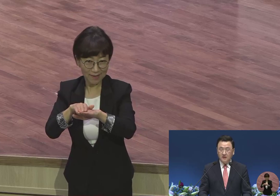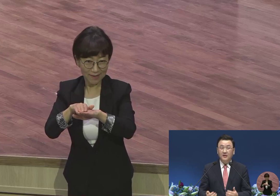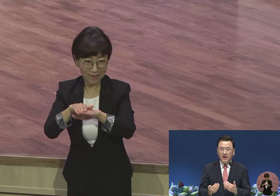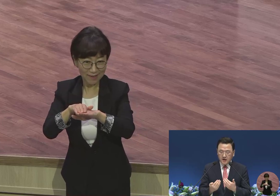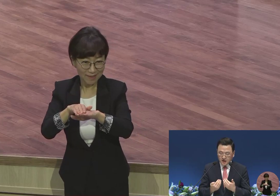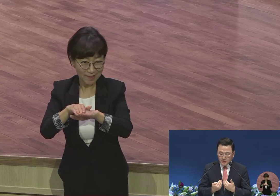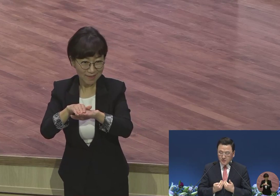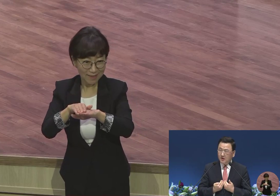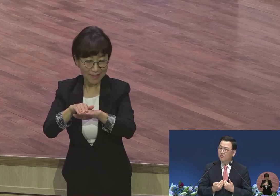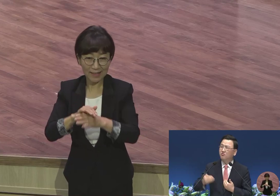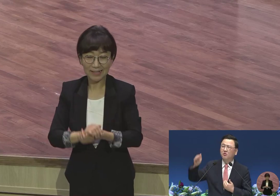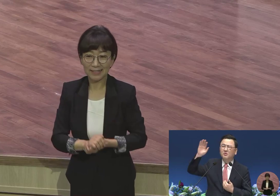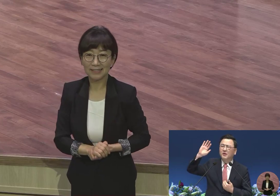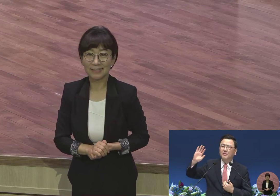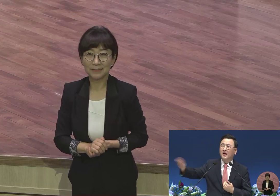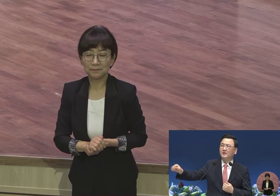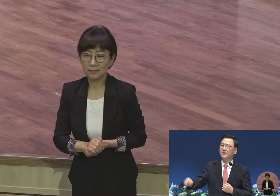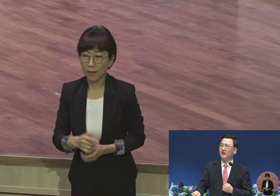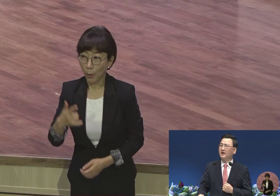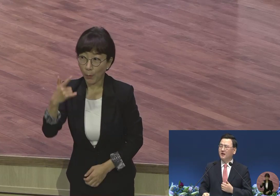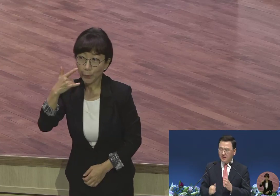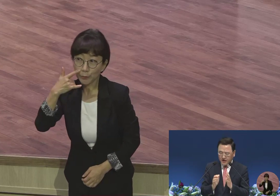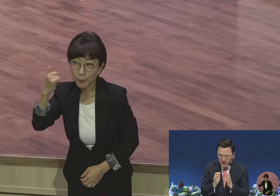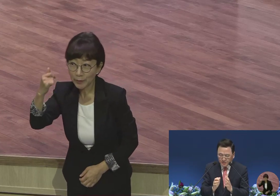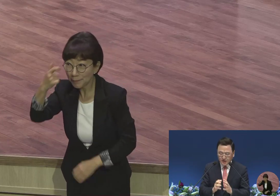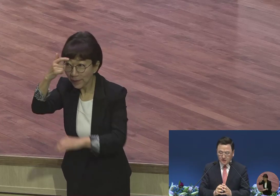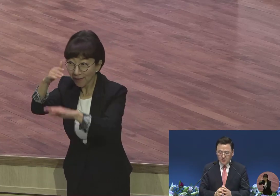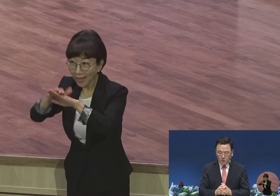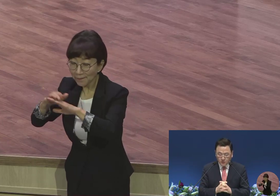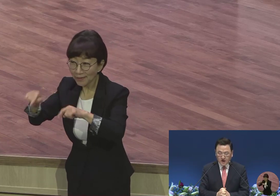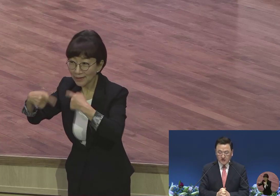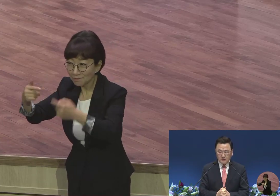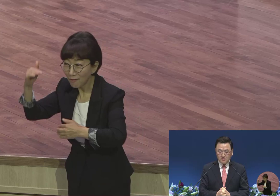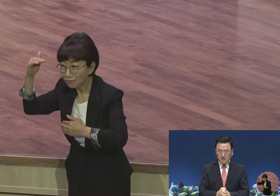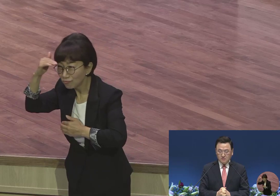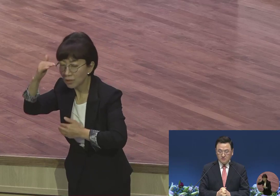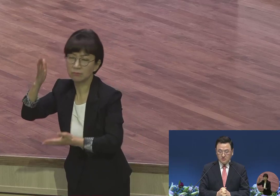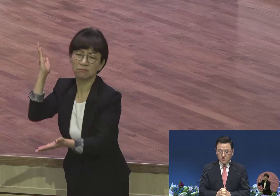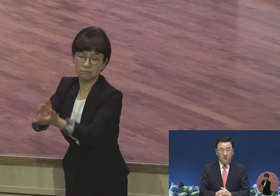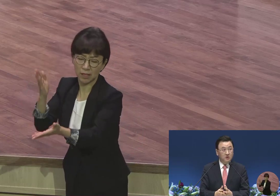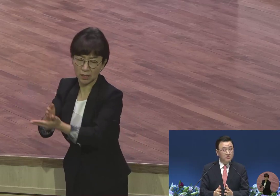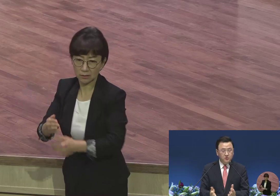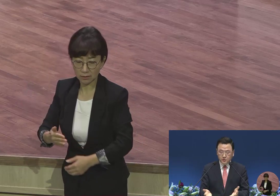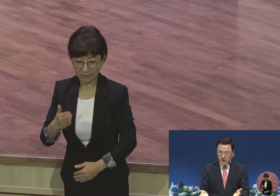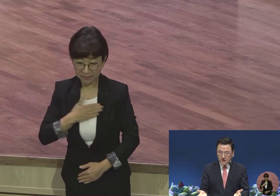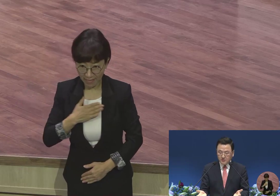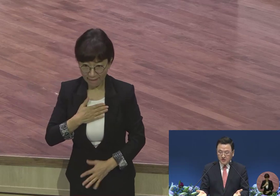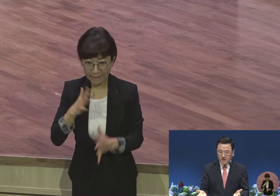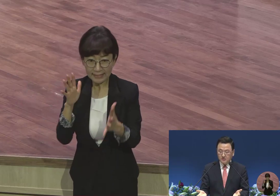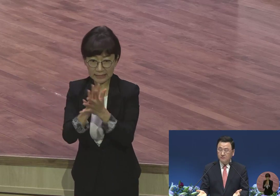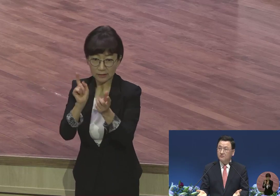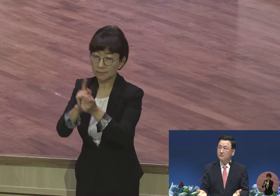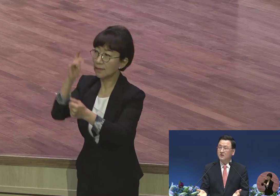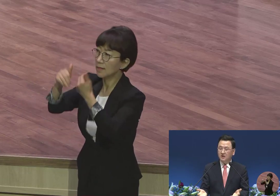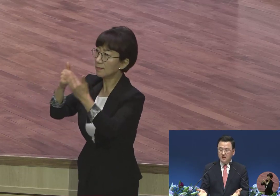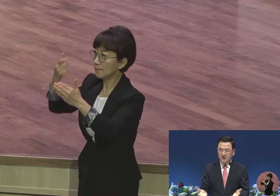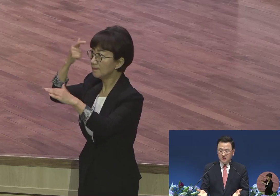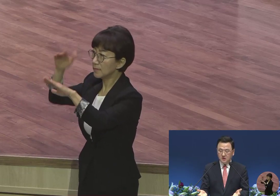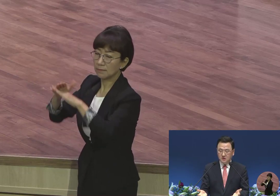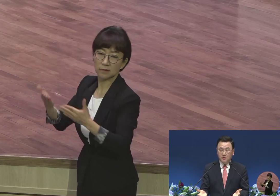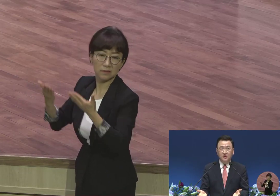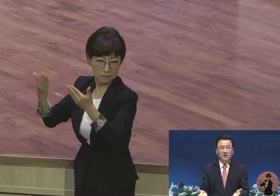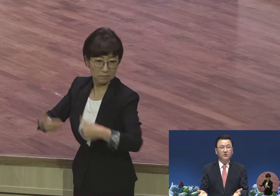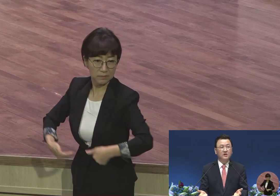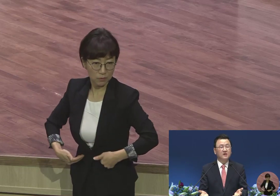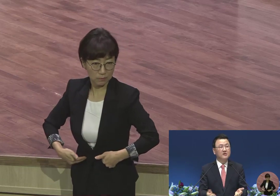예배냐? 나의 예배입니다. 부모님의 예배 아닙니다. 나의 예배예요. 왜? 우린 영적 존재이기 때문에 그래요. 창세기